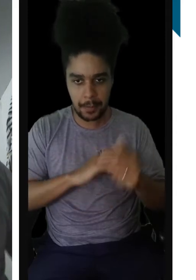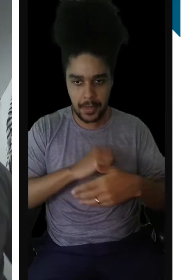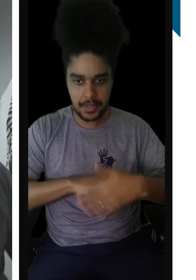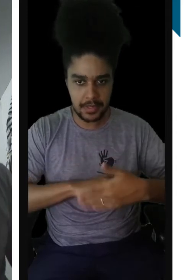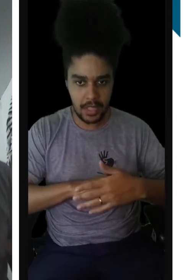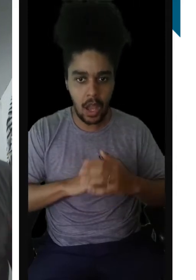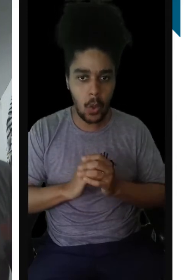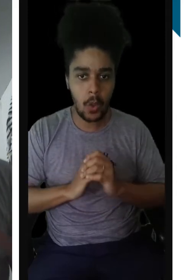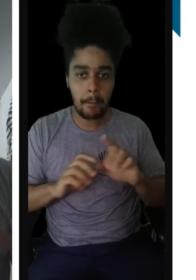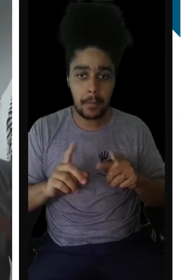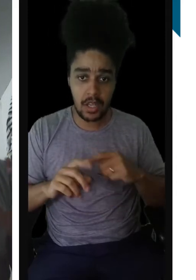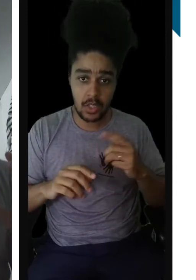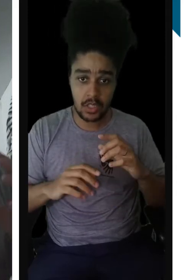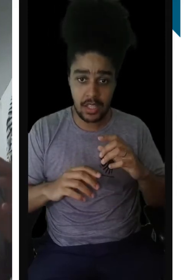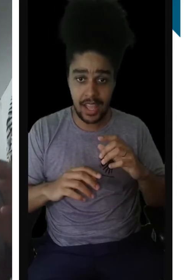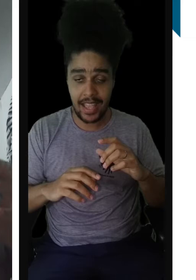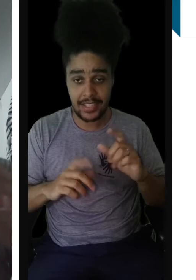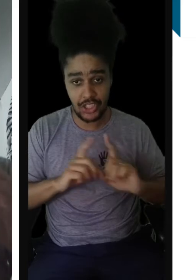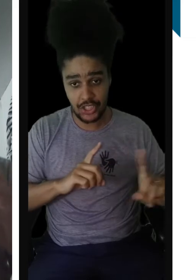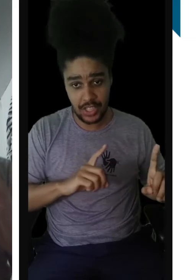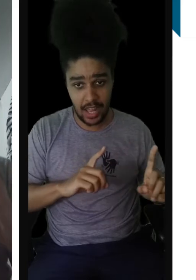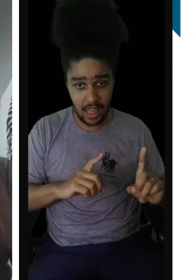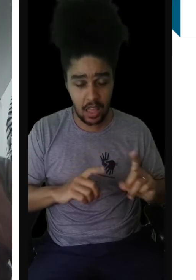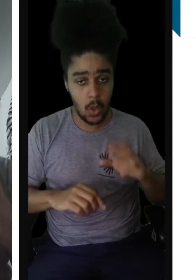escala global para de escala